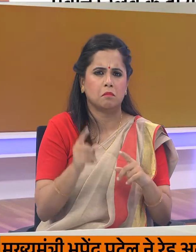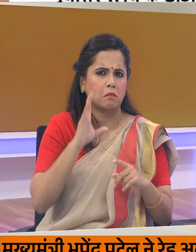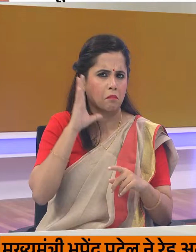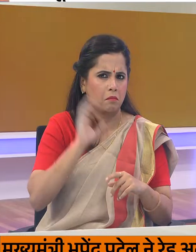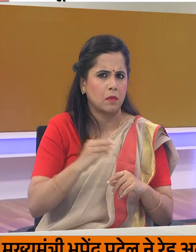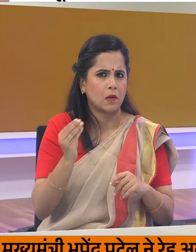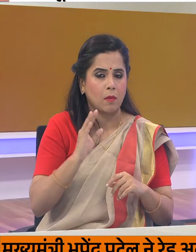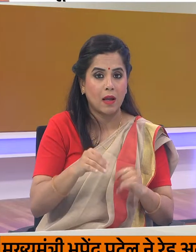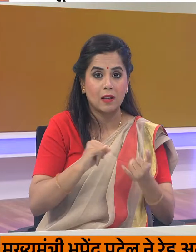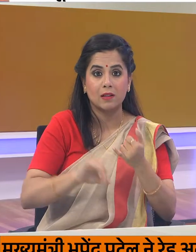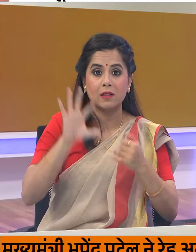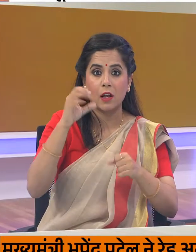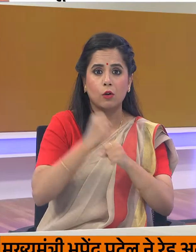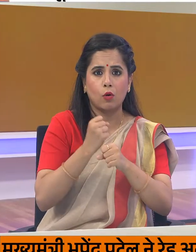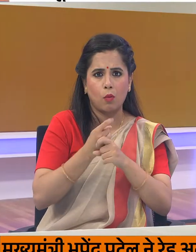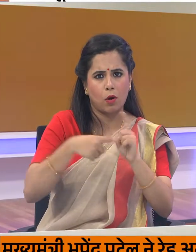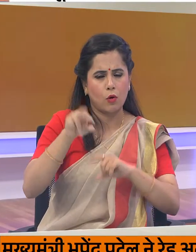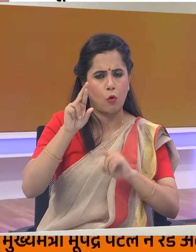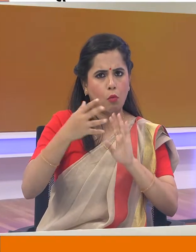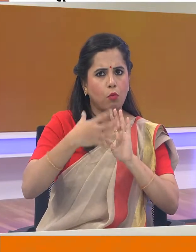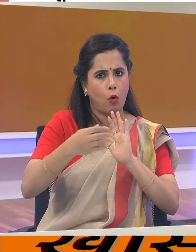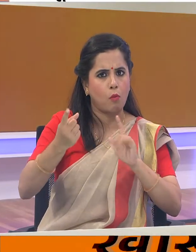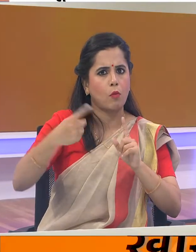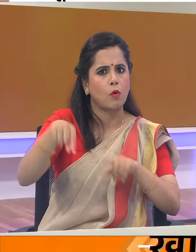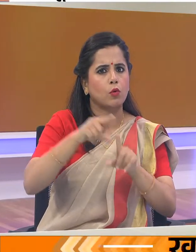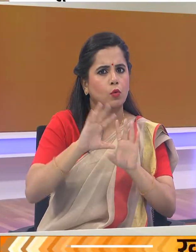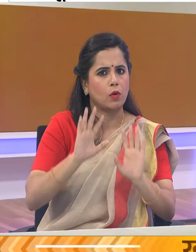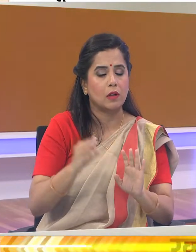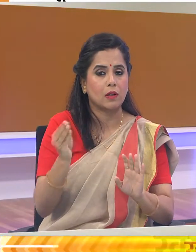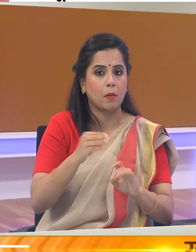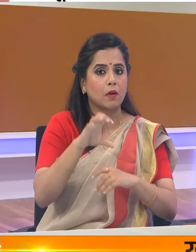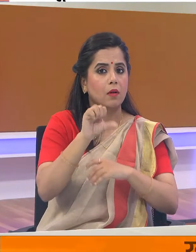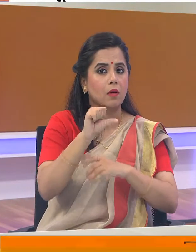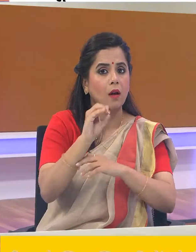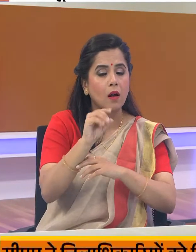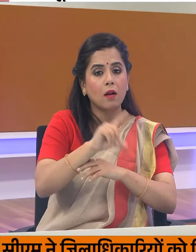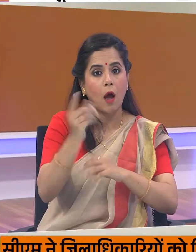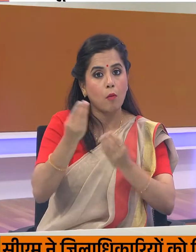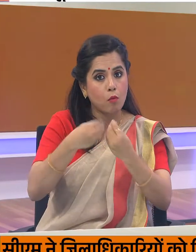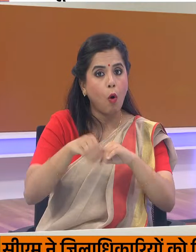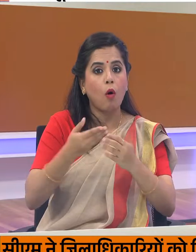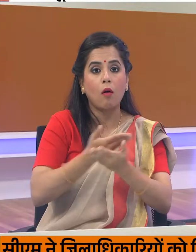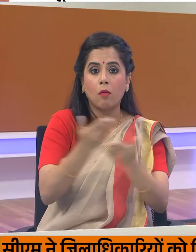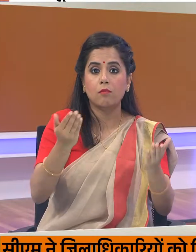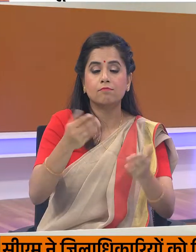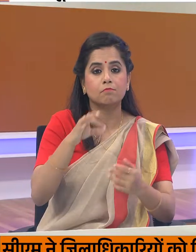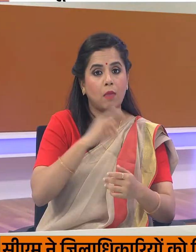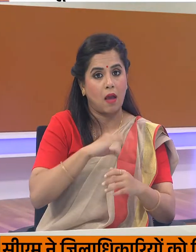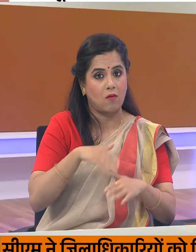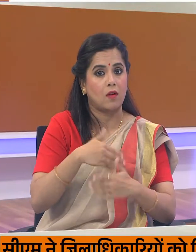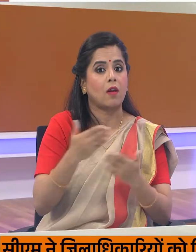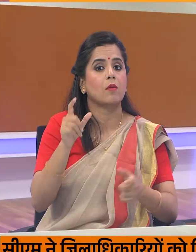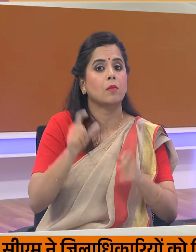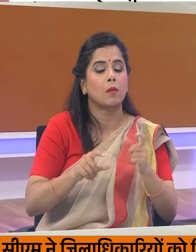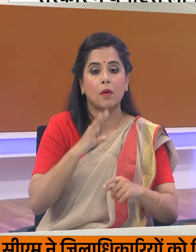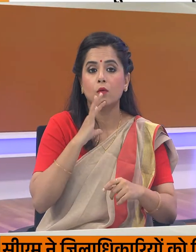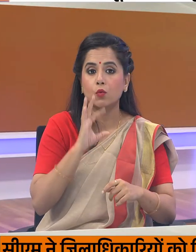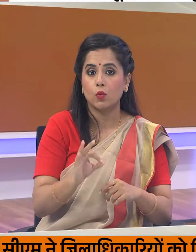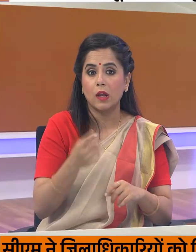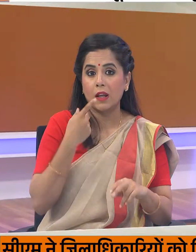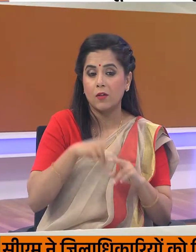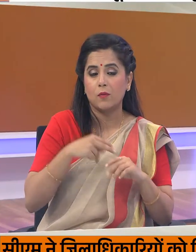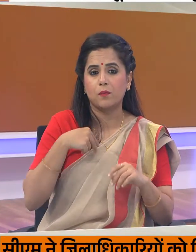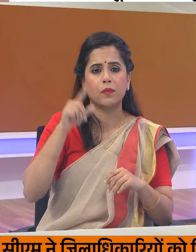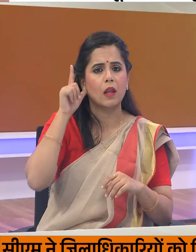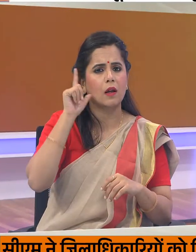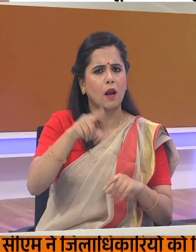कि जो स्टेट गवर्नमेंट्स हैं वो भी इम्प्लीमेंट करेंगी, और उससे करीब 90 लाख और लोगों को फ़ायदा होगा। अगर हम लखनऊ